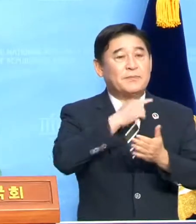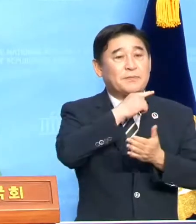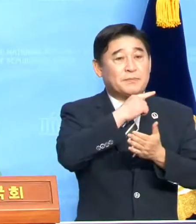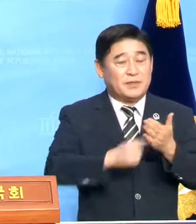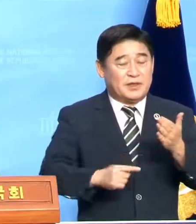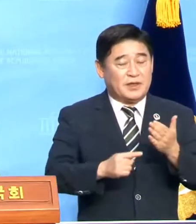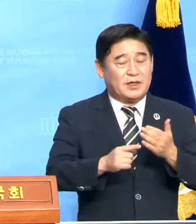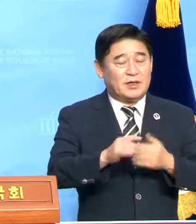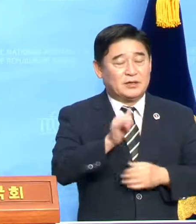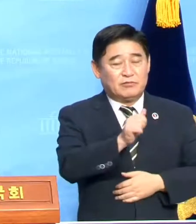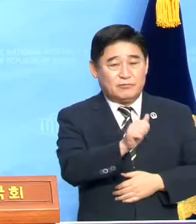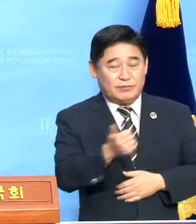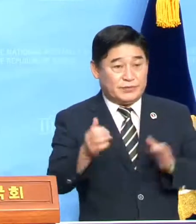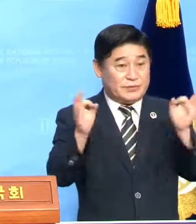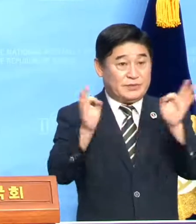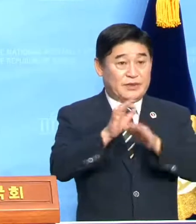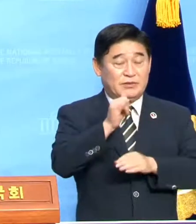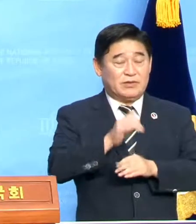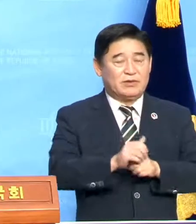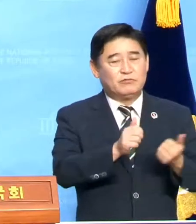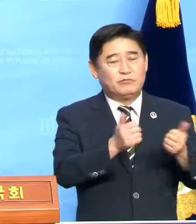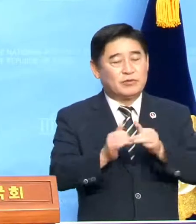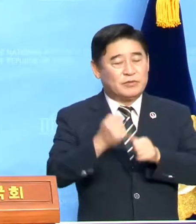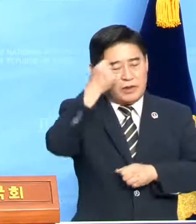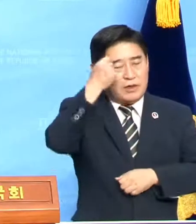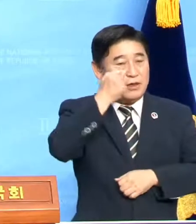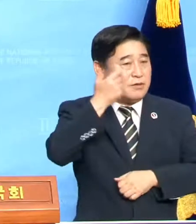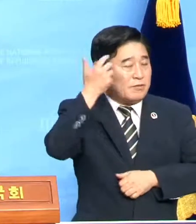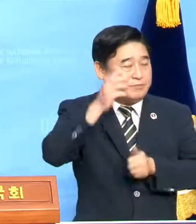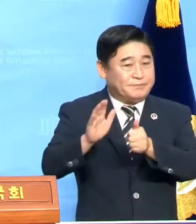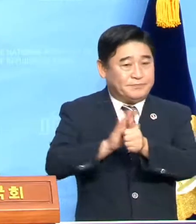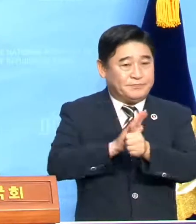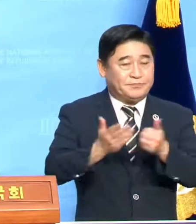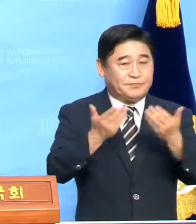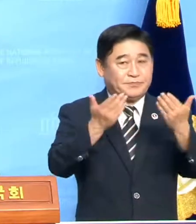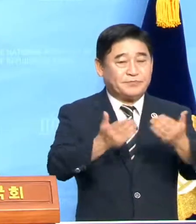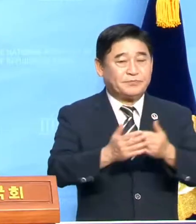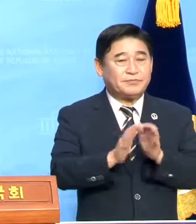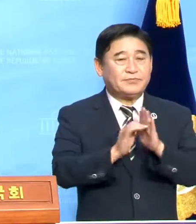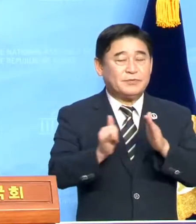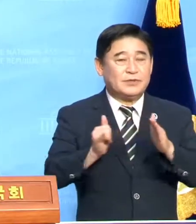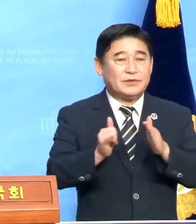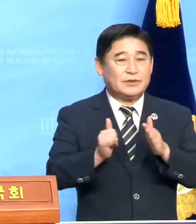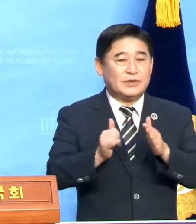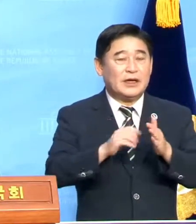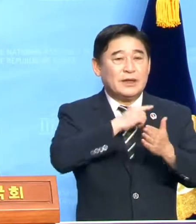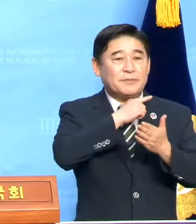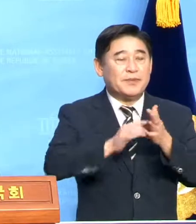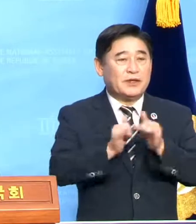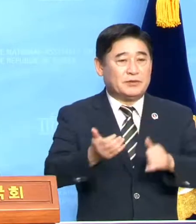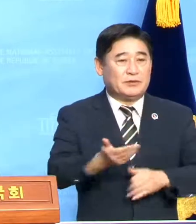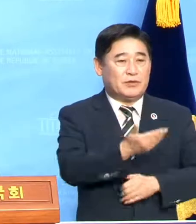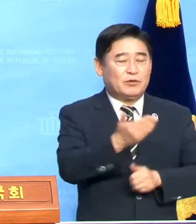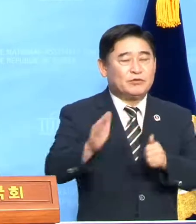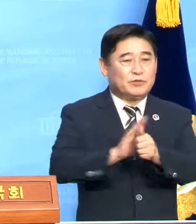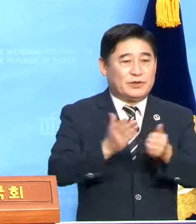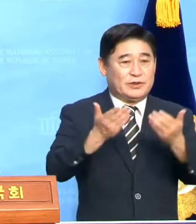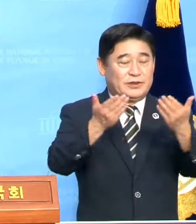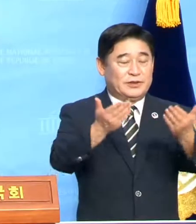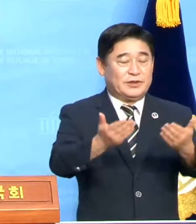숨지거나 실종됐습니다 돌아가신 분들의 명복을 빕니다 유가족 분들과 이제는 여러분께 심심한 위로를